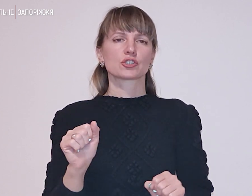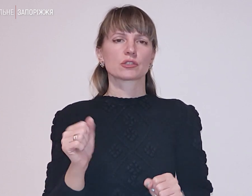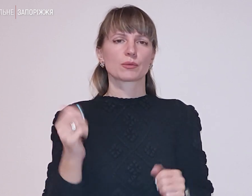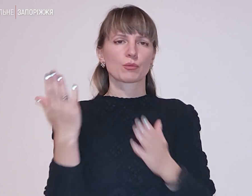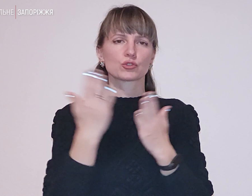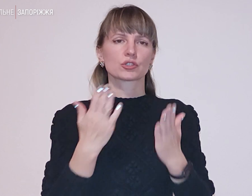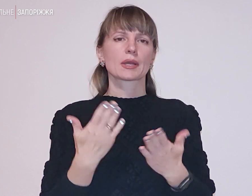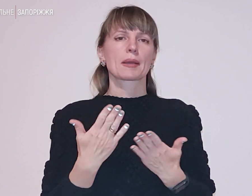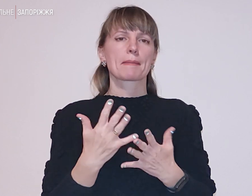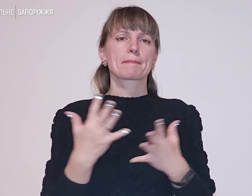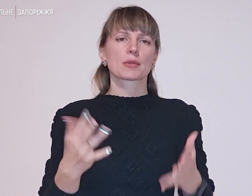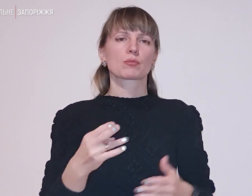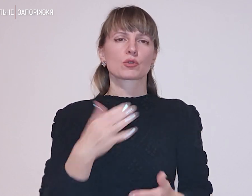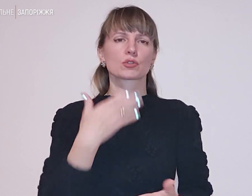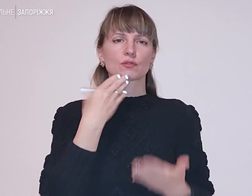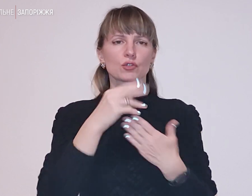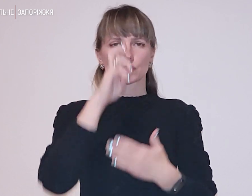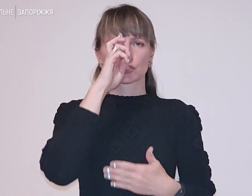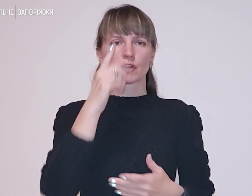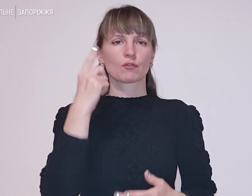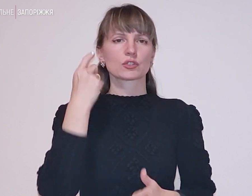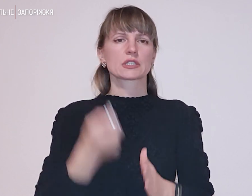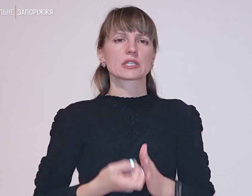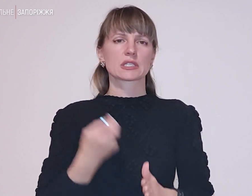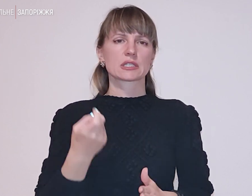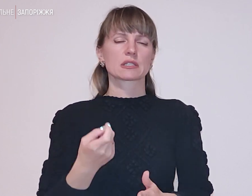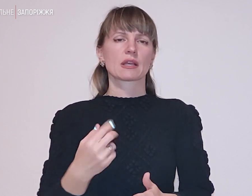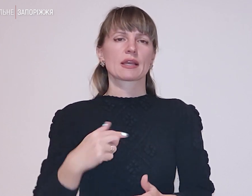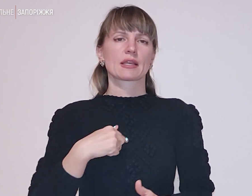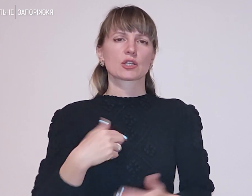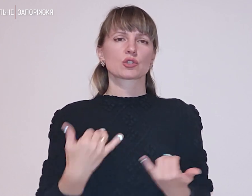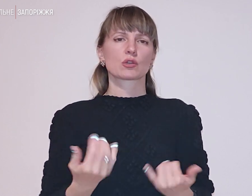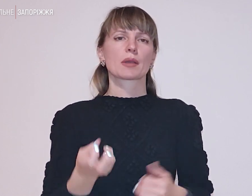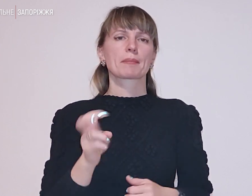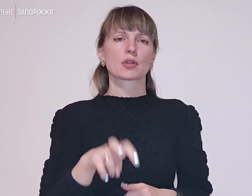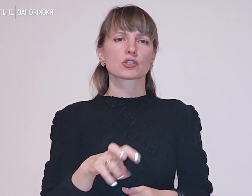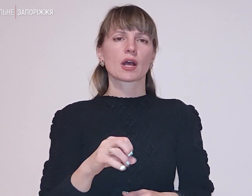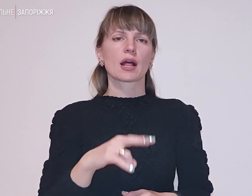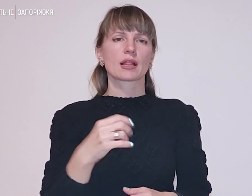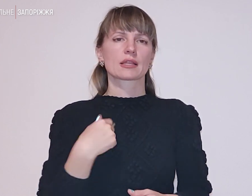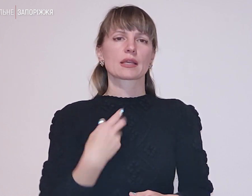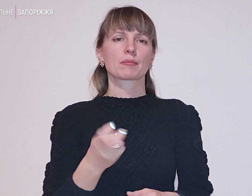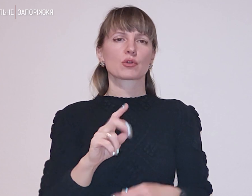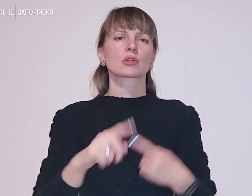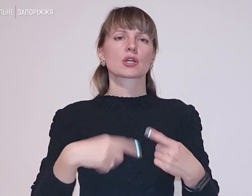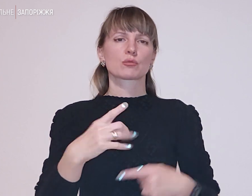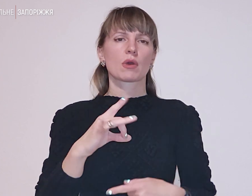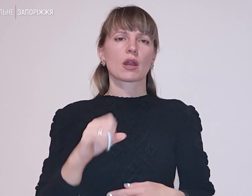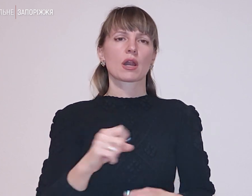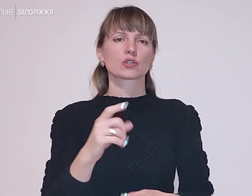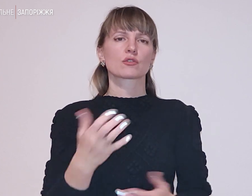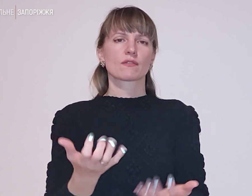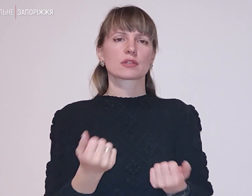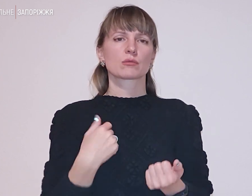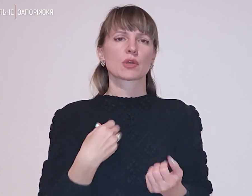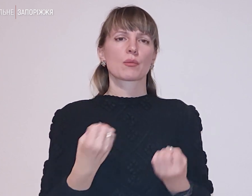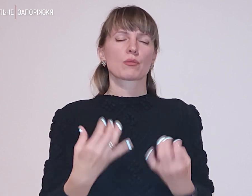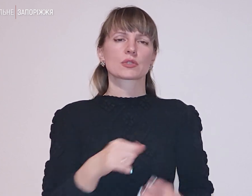патріотичного, більше про свою державу дізнатися ось. Я сьогодні прийшов, але я прийду наступного разу, візьму. Я просто сам